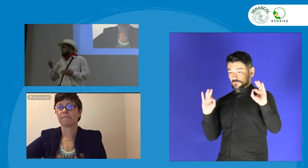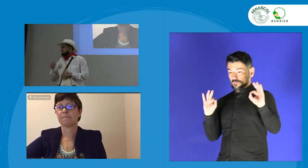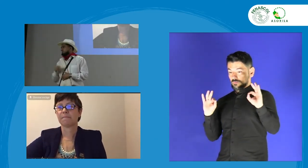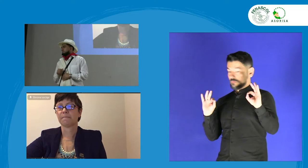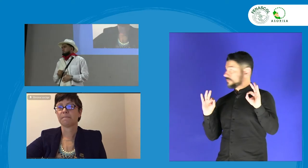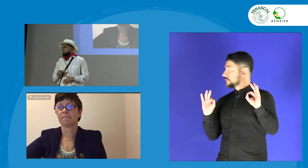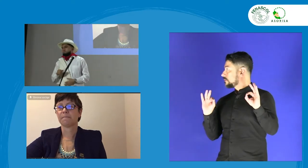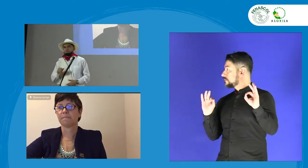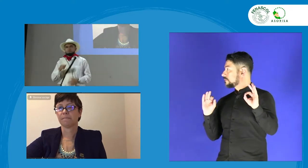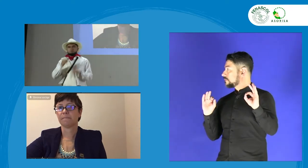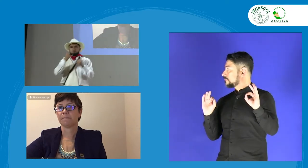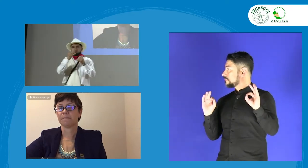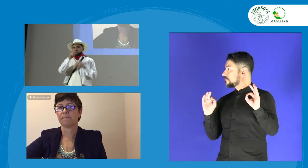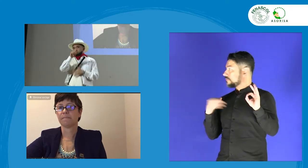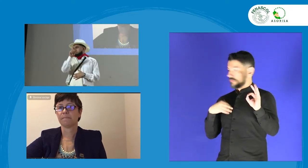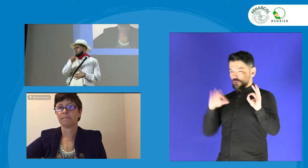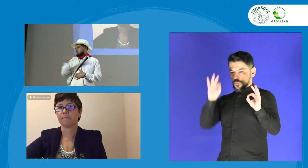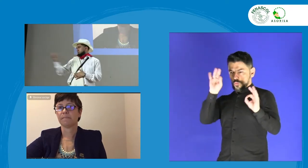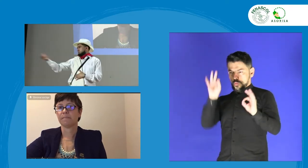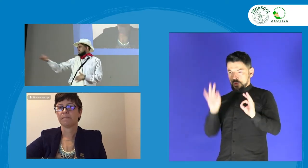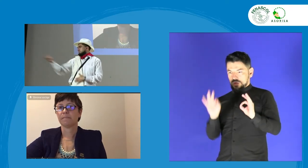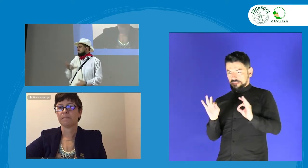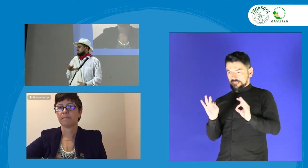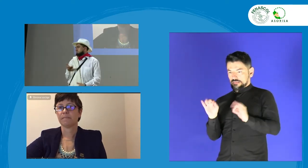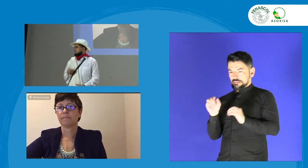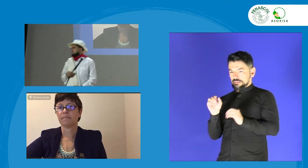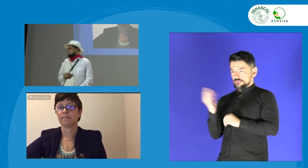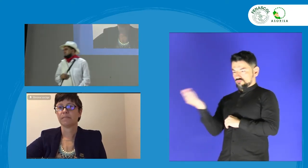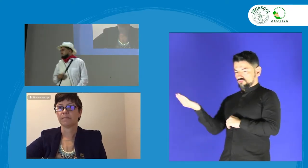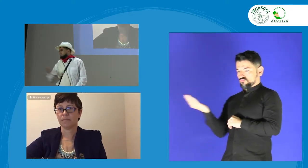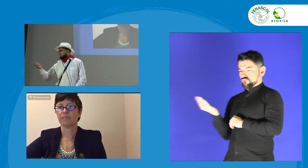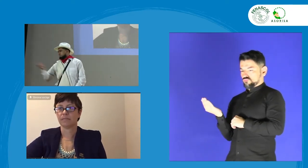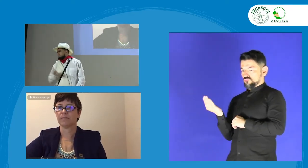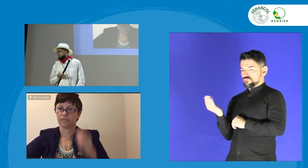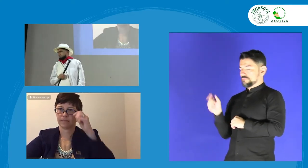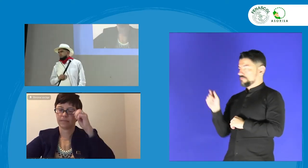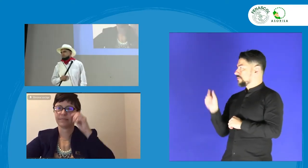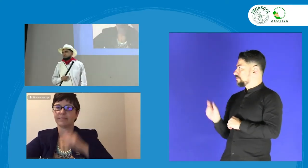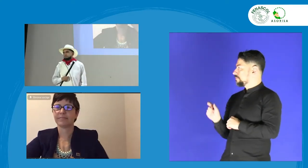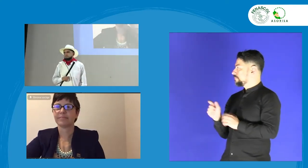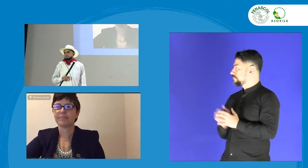No sé, ¿puedo tener más luz? La siguiente pregunta.